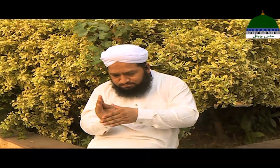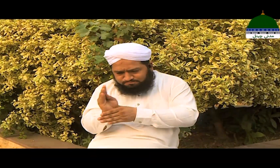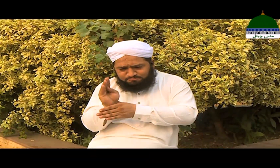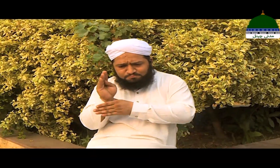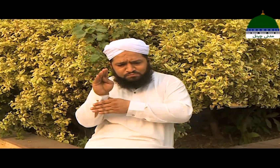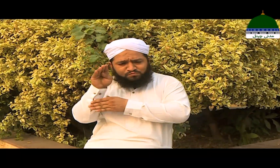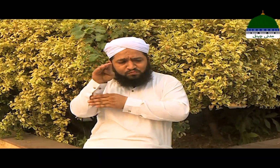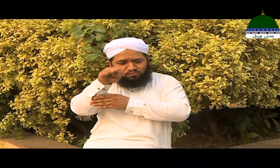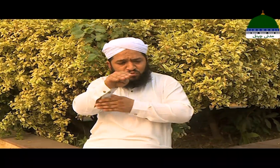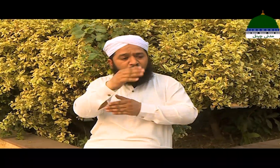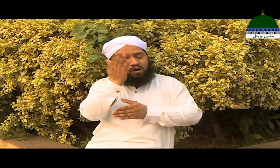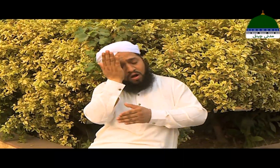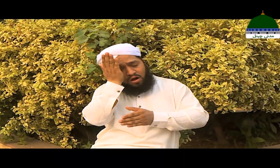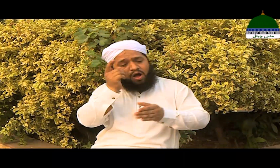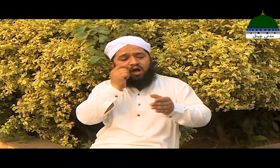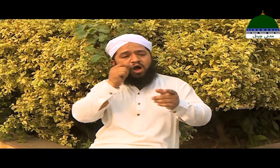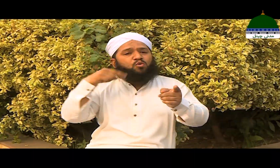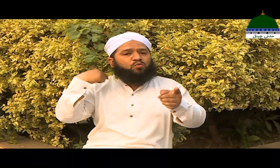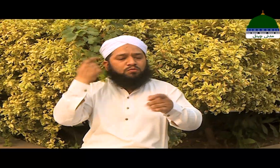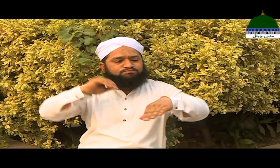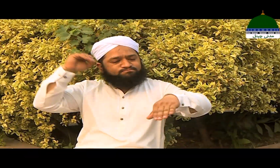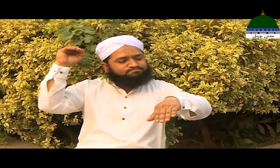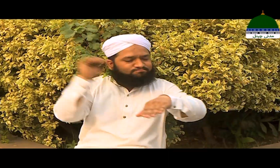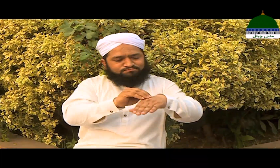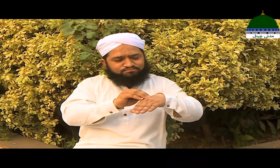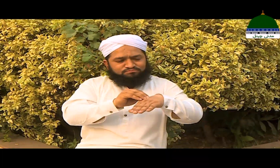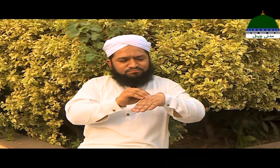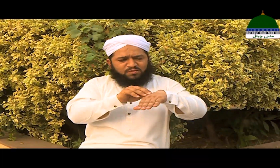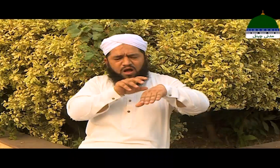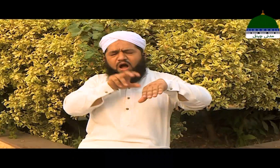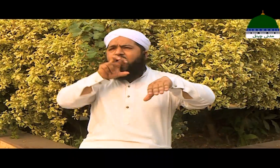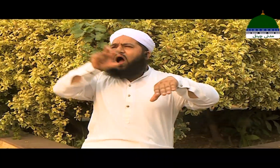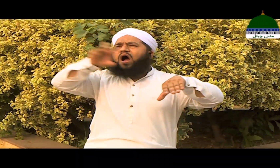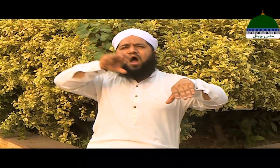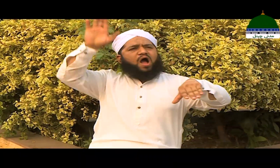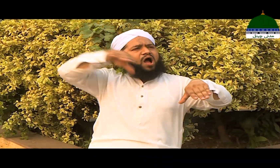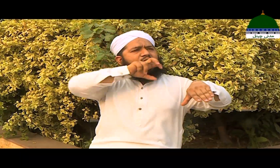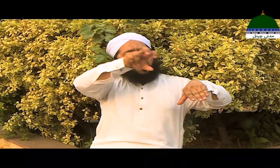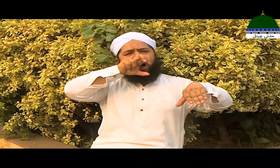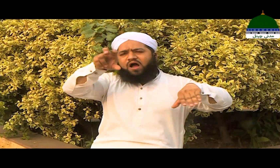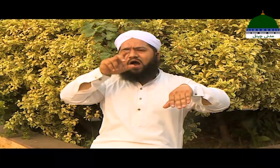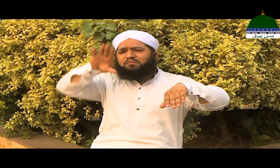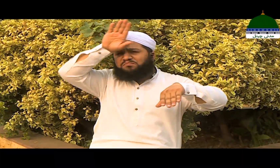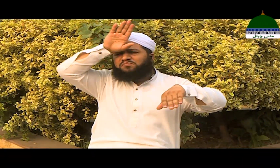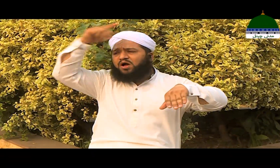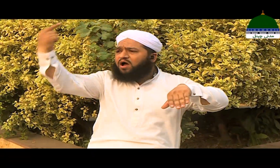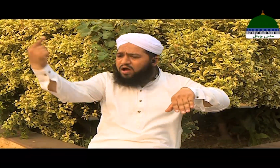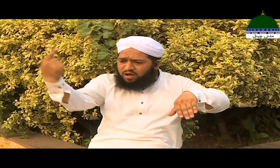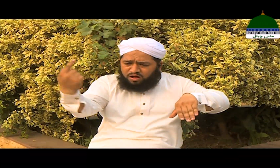نکلا اور ان کے سوتے ہوئے خادم کو ڈس لیا۔ اس بیچارے نے مدد کے لیے اپنے مالک کو پکارا۔ مالک پہنچا